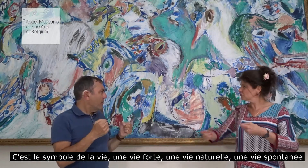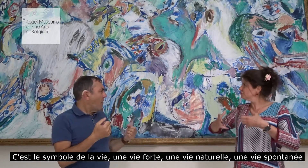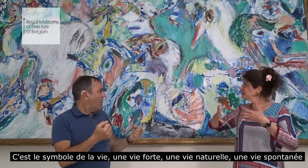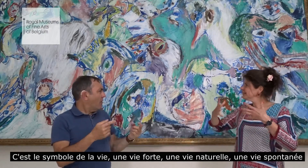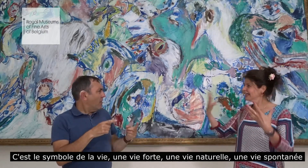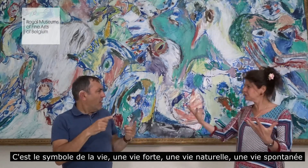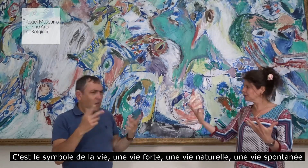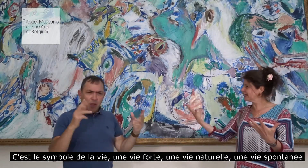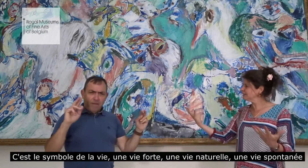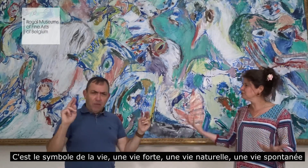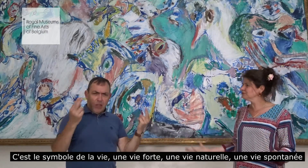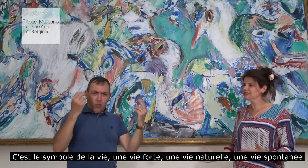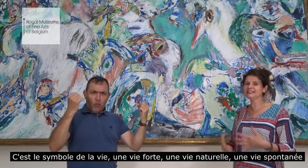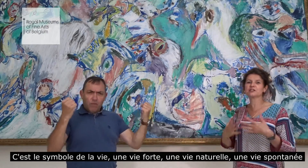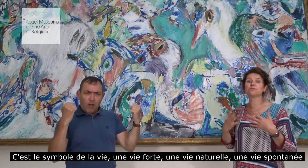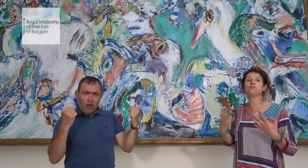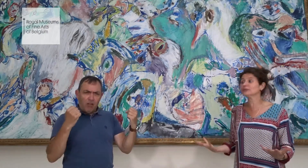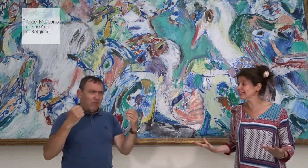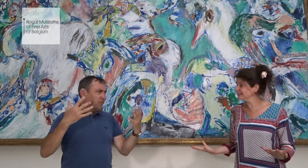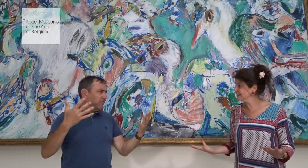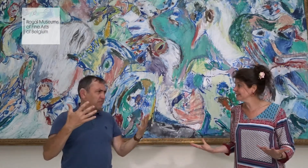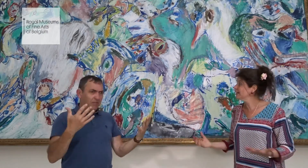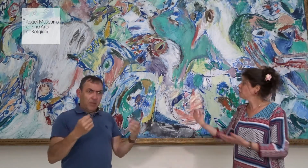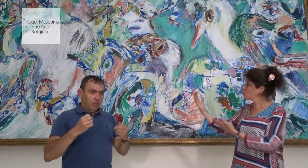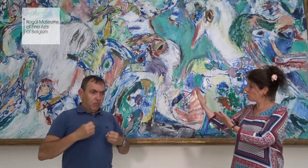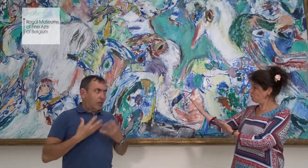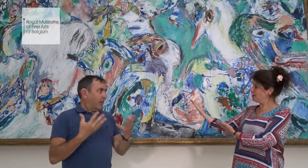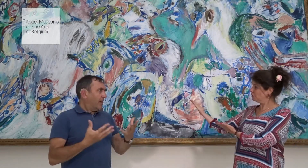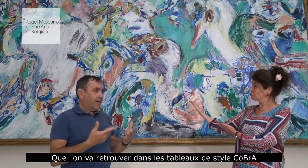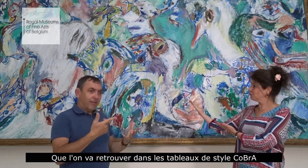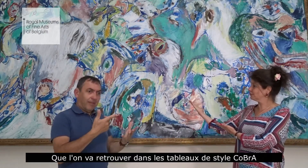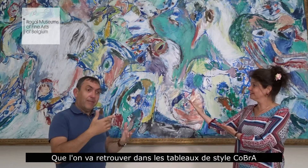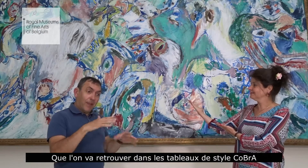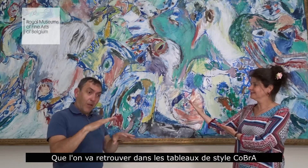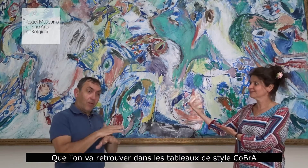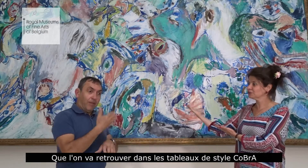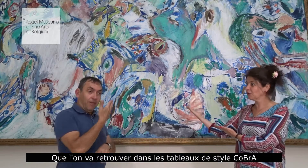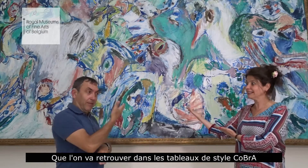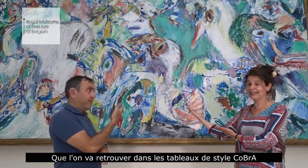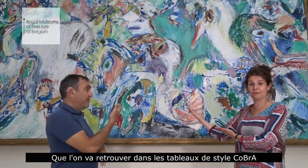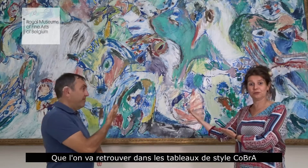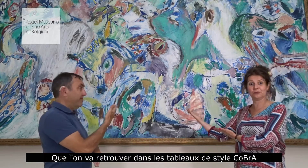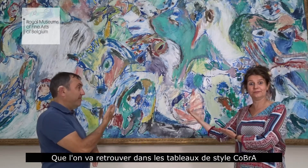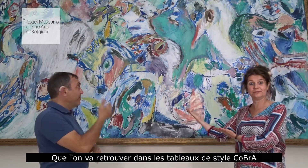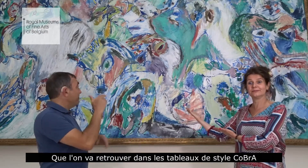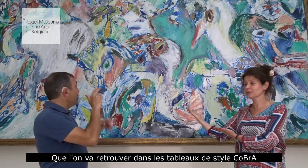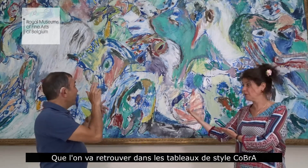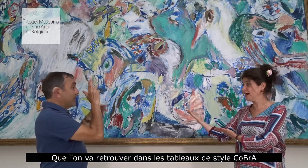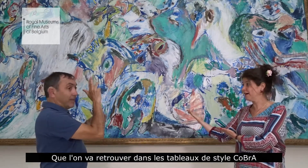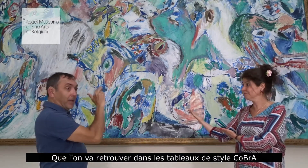vie naturelle, une vie spontanée qu'on va retrouver dans les tableaux Cobra.